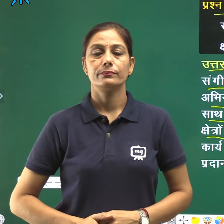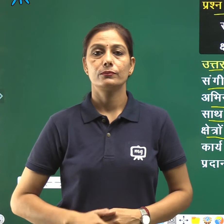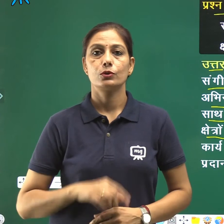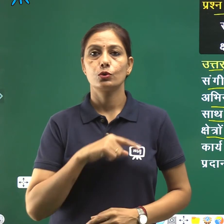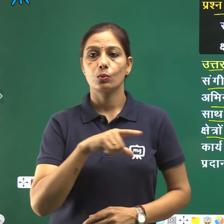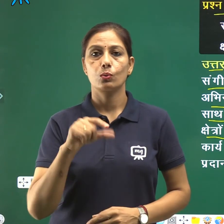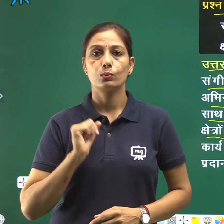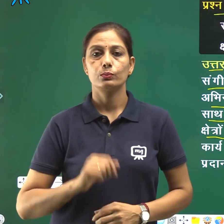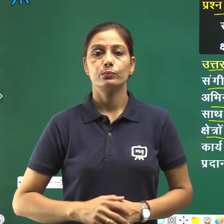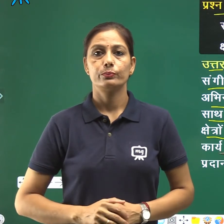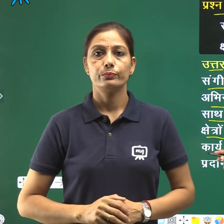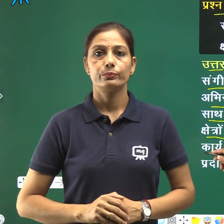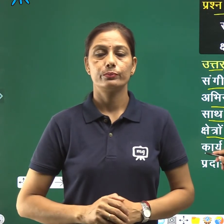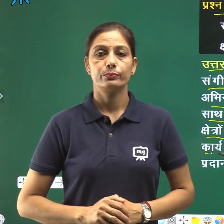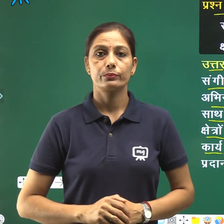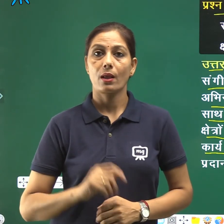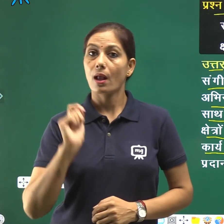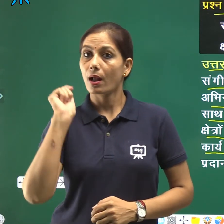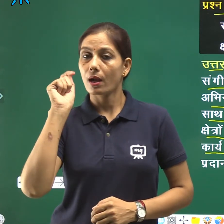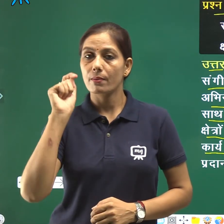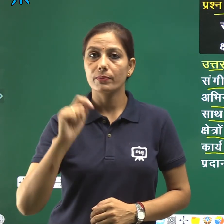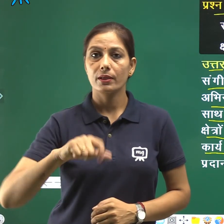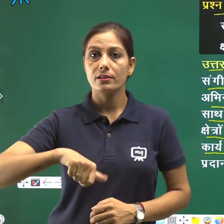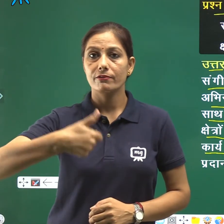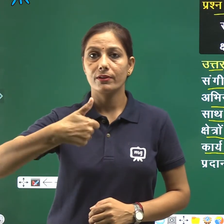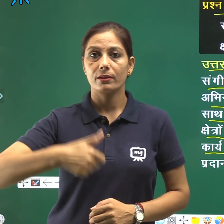जो कार्य की सफलता में